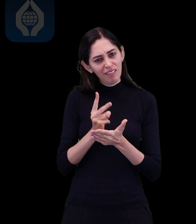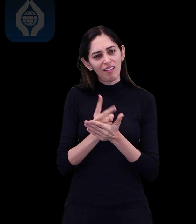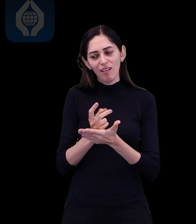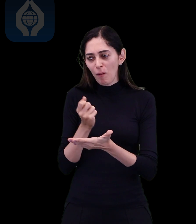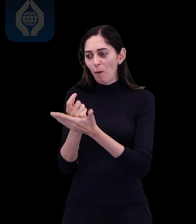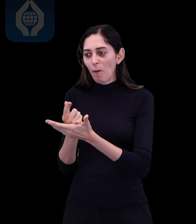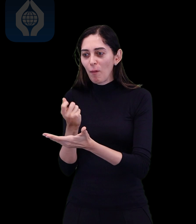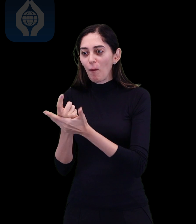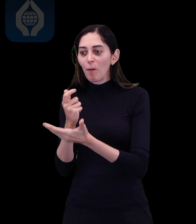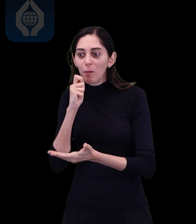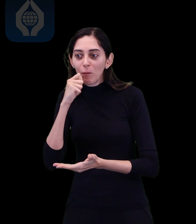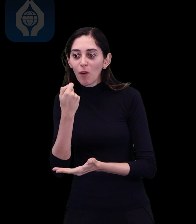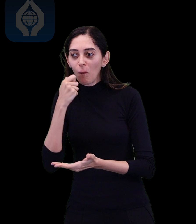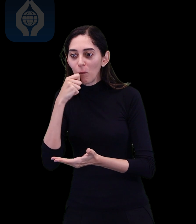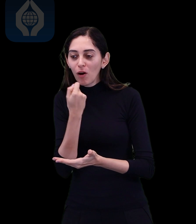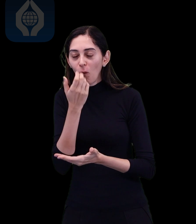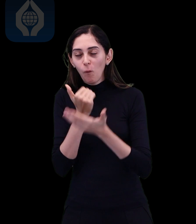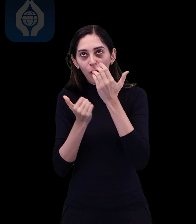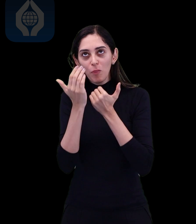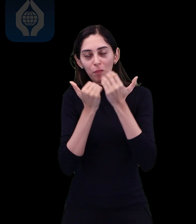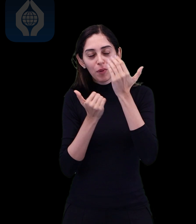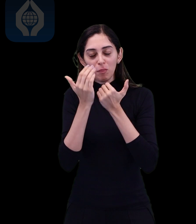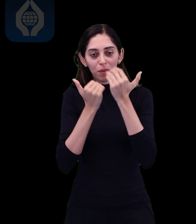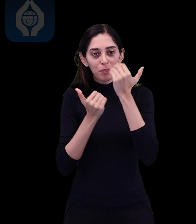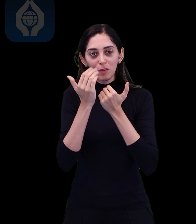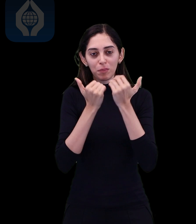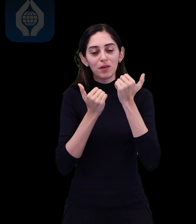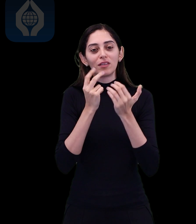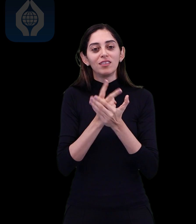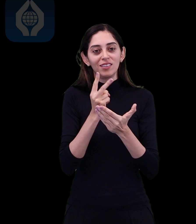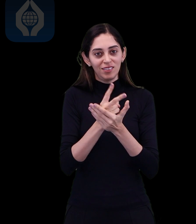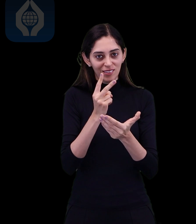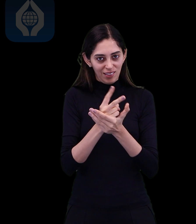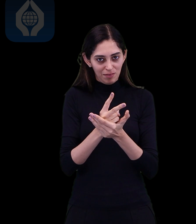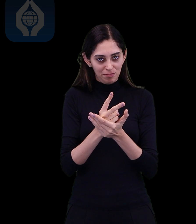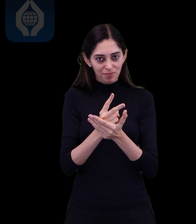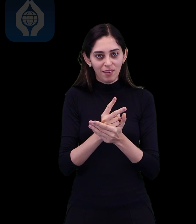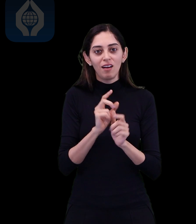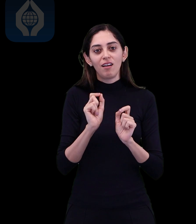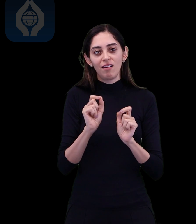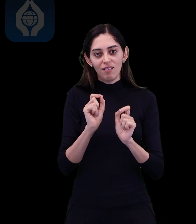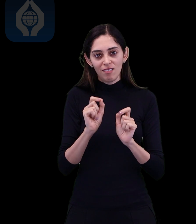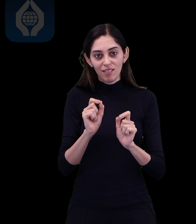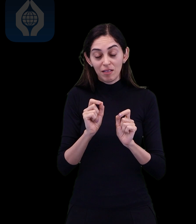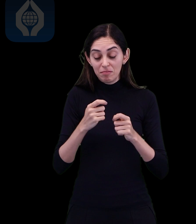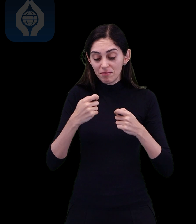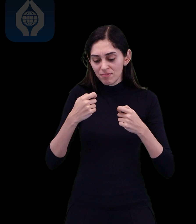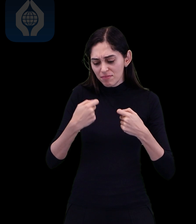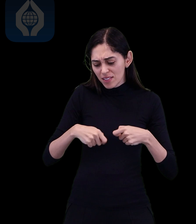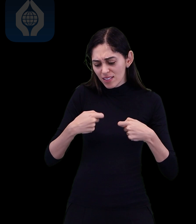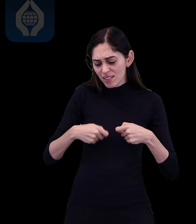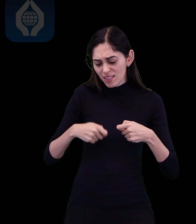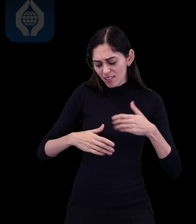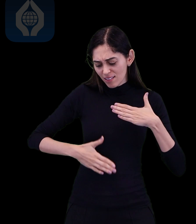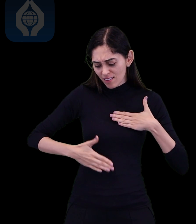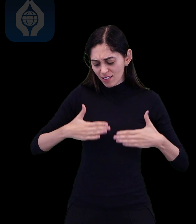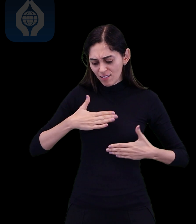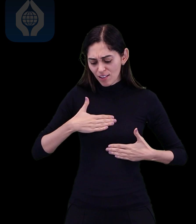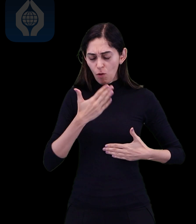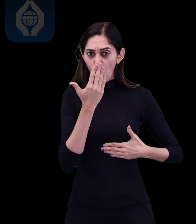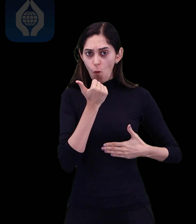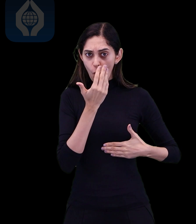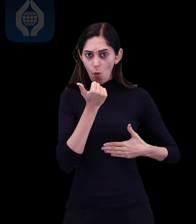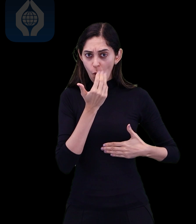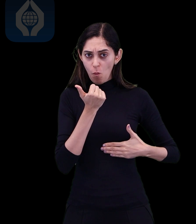continuamos a comprá-lo porque precisamos comer. É fácil reconhecer o que precisamos para manter nossos corpos